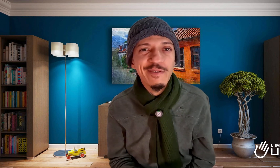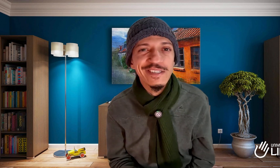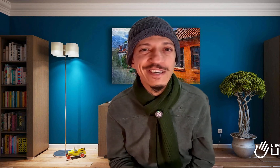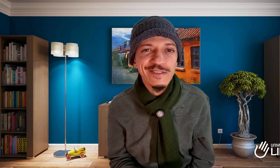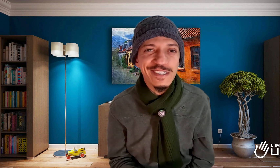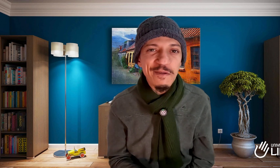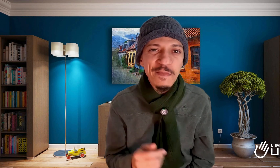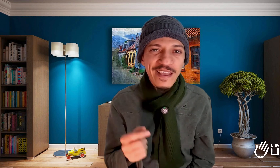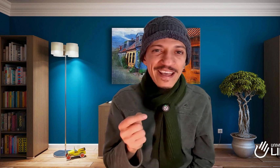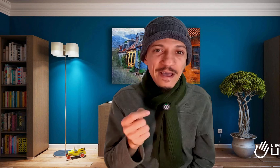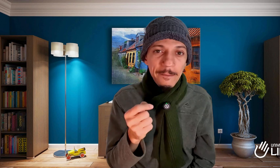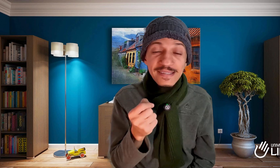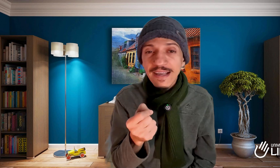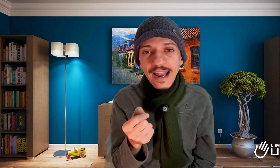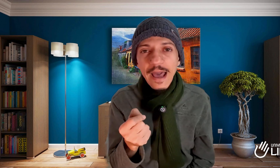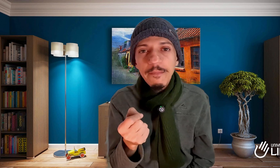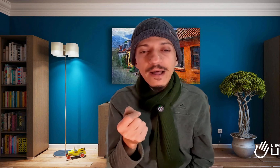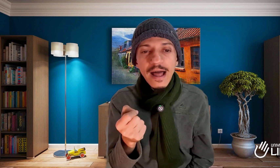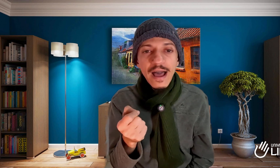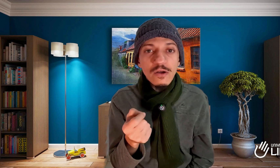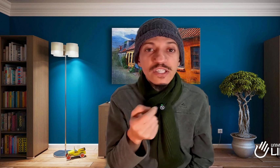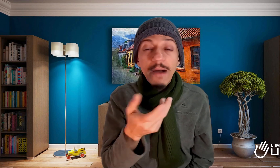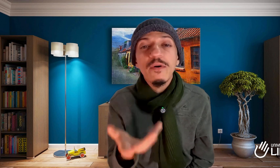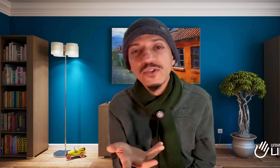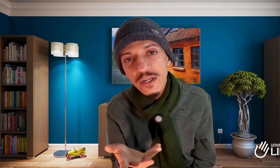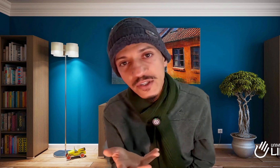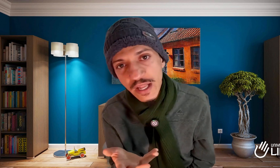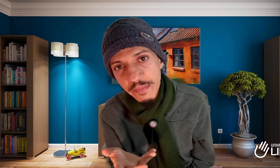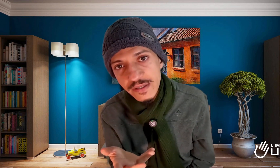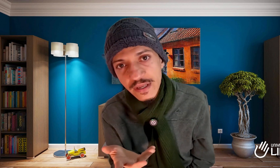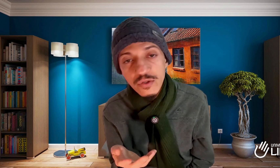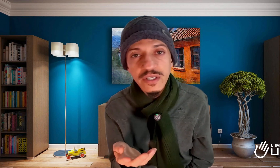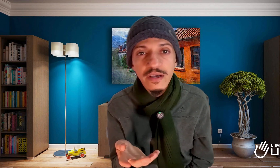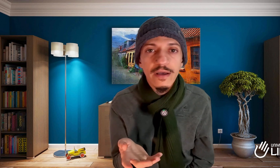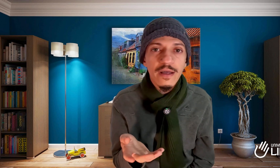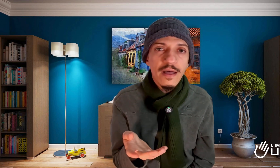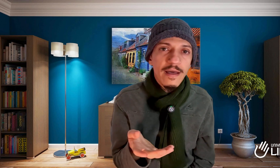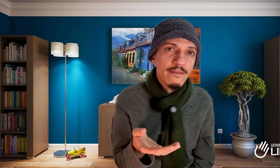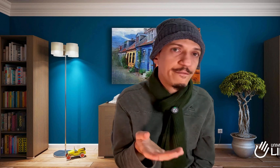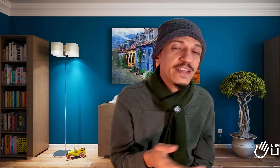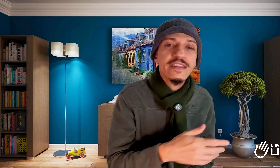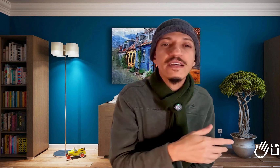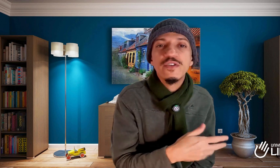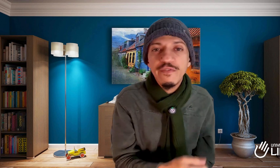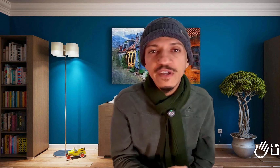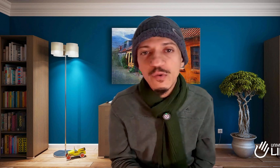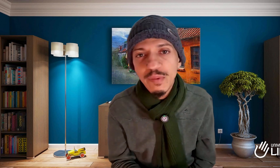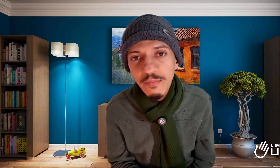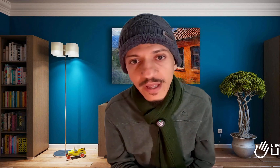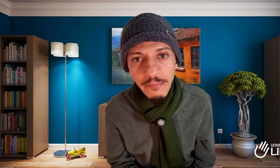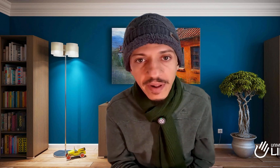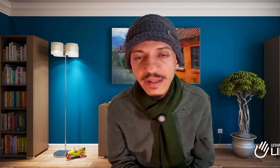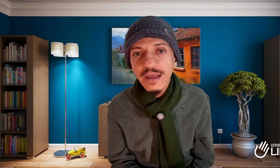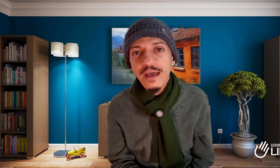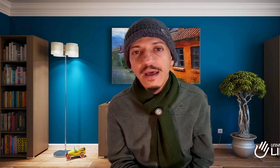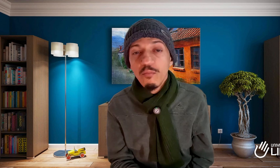antigo, sim. Mas naquela época lá, eu tinha apostilas de Libras. Eu tinha fitas de vídeo para poder aprender muitas